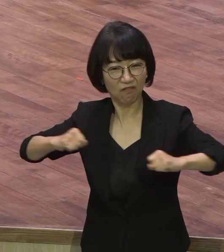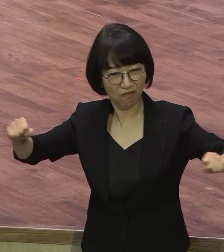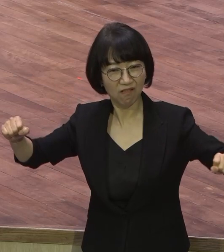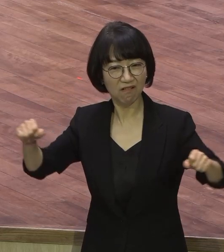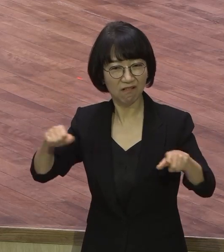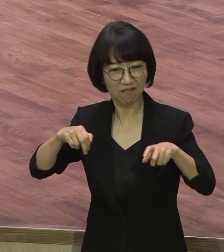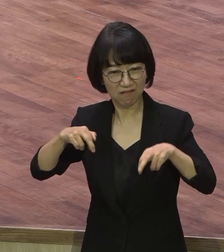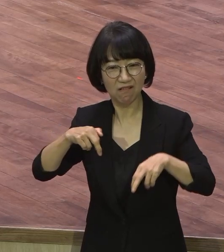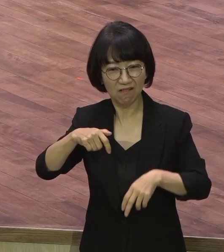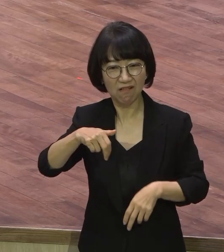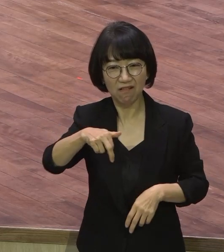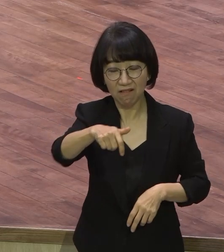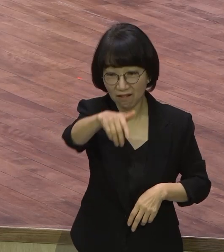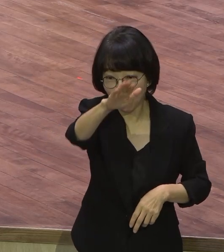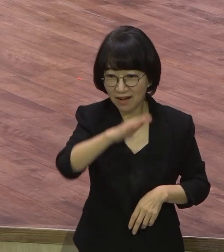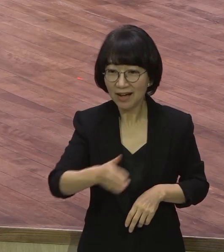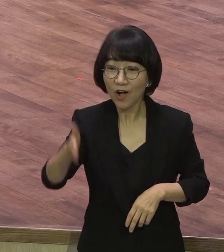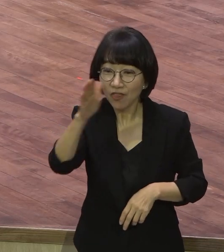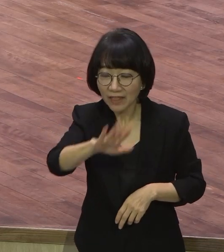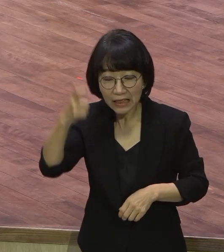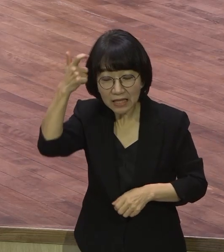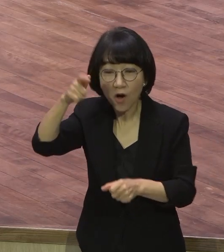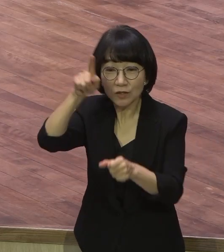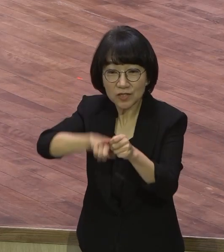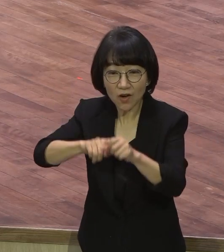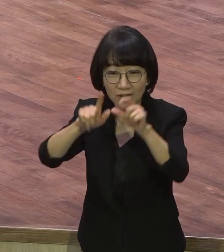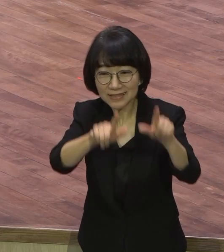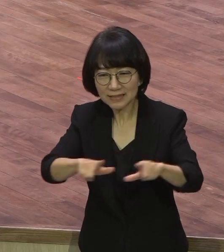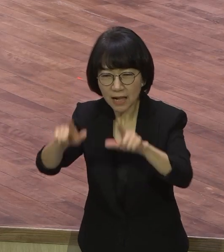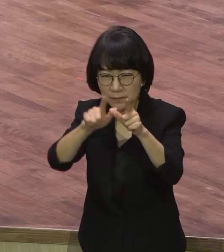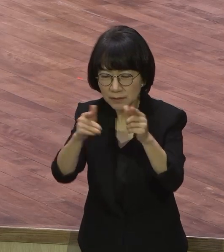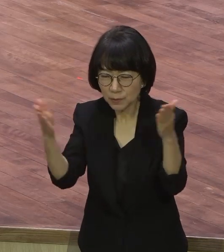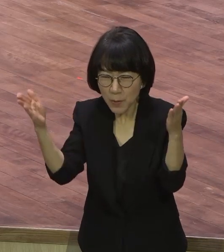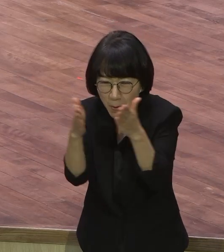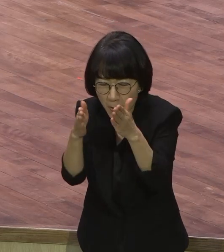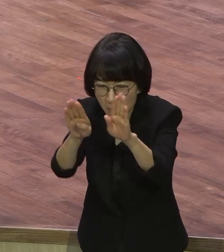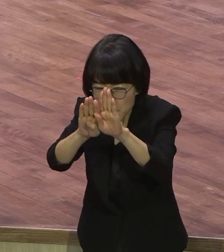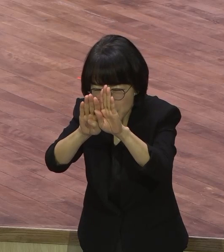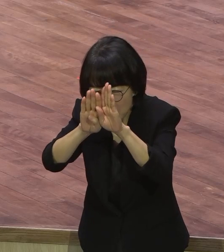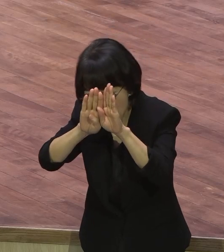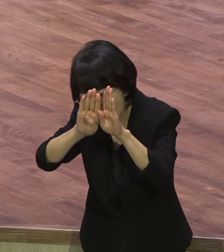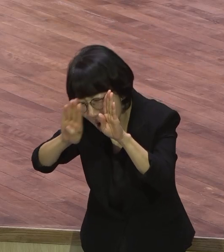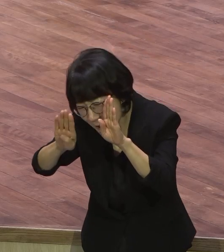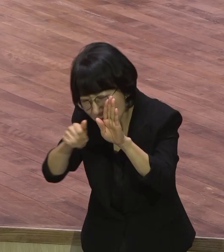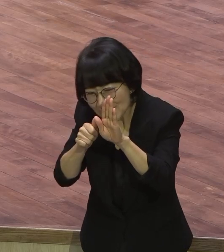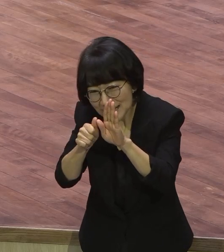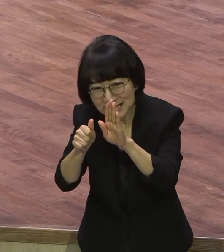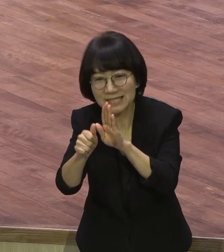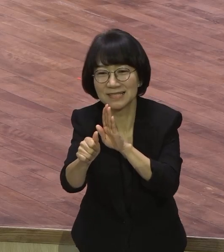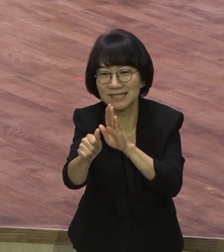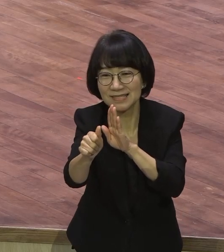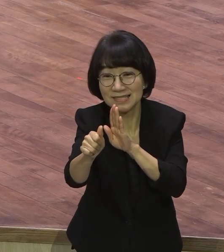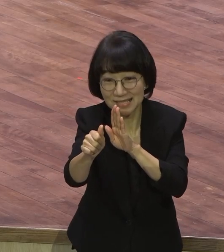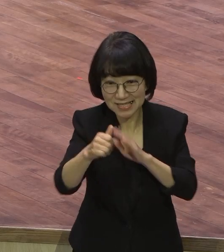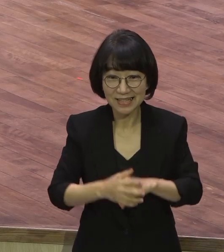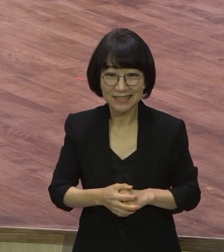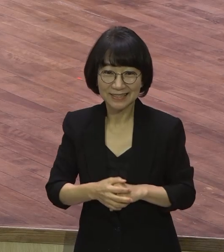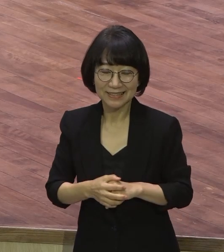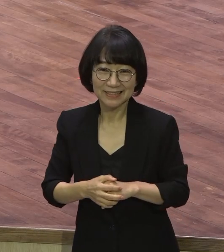영적인 삶은 좁은 문이에요. 간단한 말이에요. 사실이. 기도가 뭐. 기도,